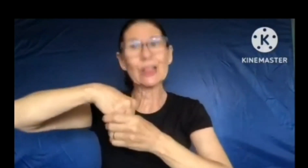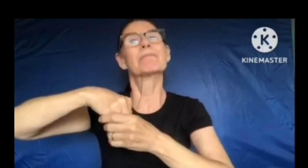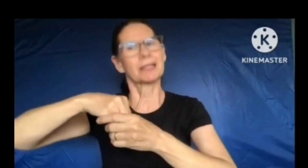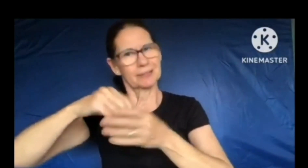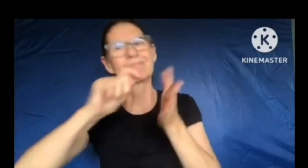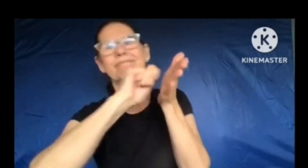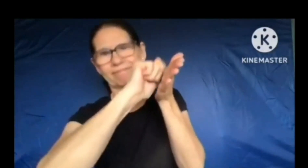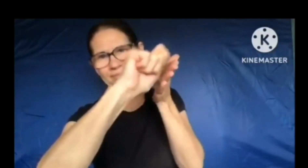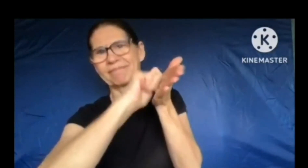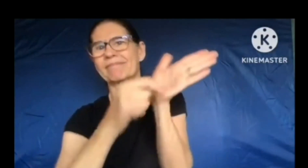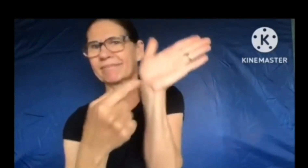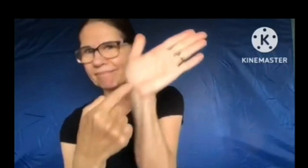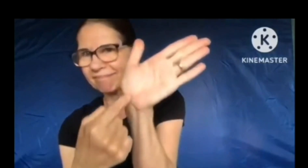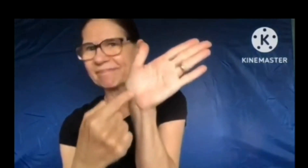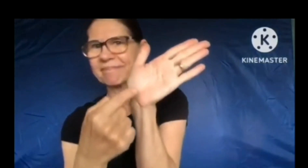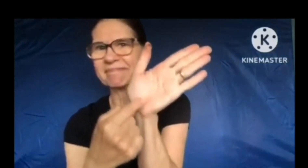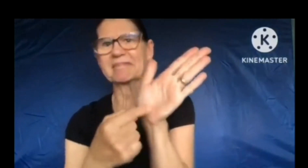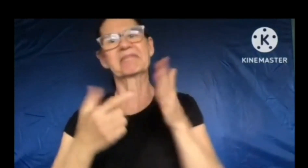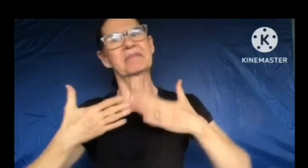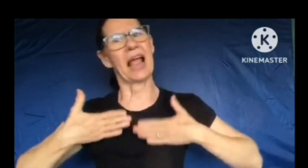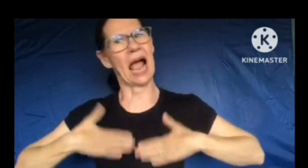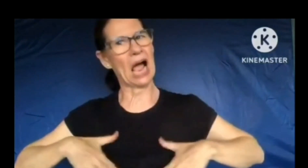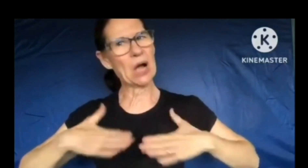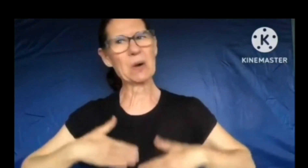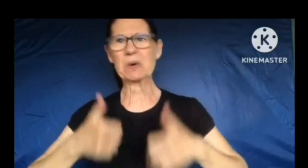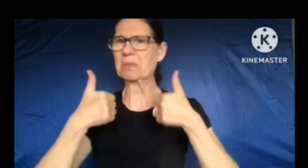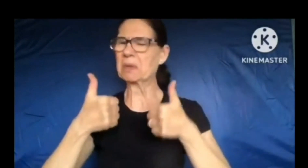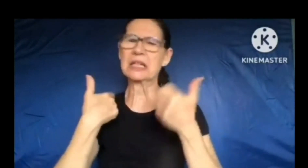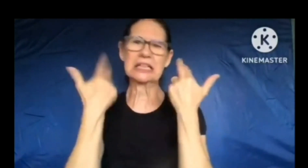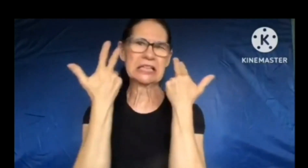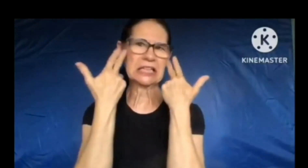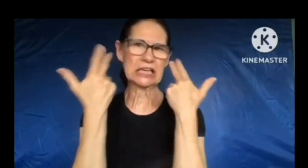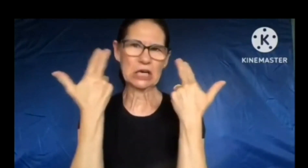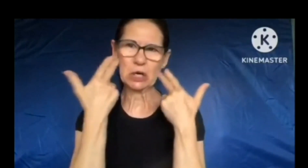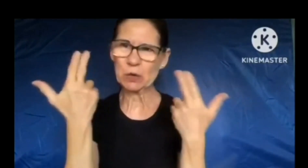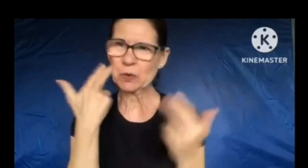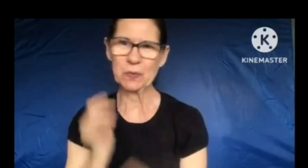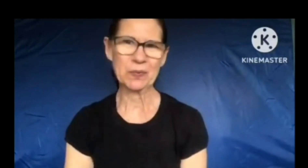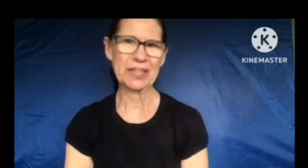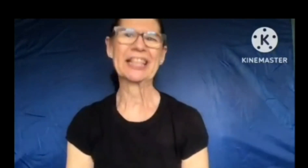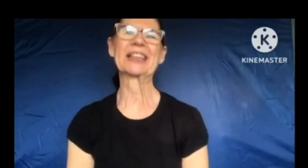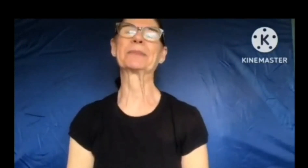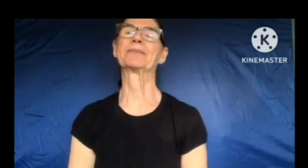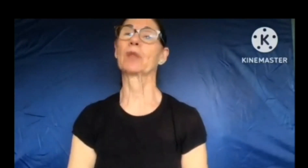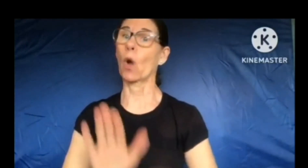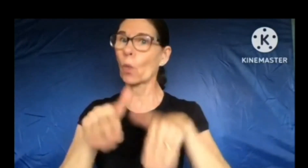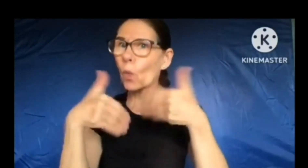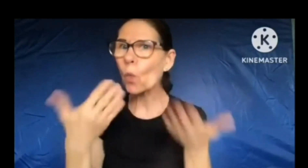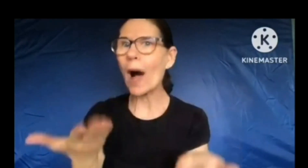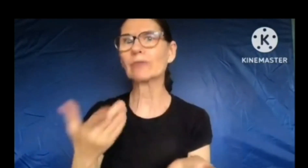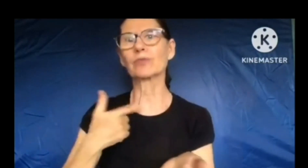Recentemente eu fiz uma cirurgia e na sala de cirurgia o médico me mostrava o papel e eu fiquei